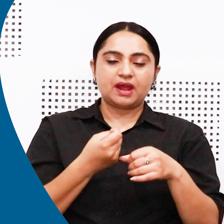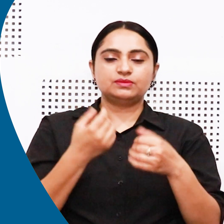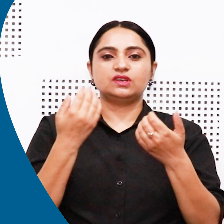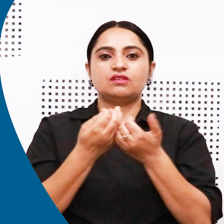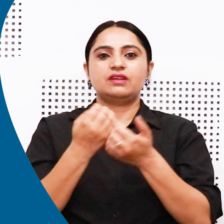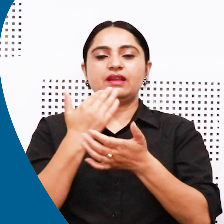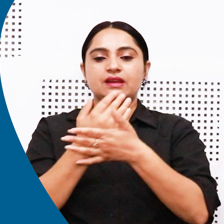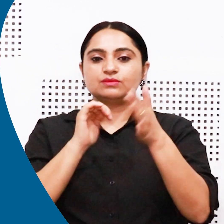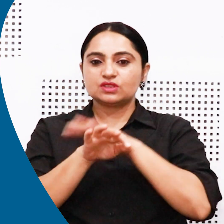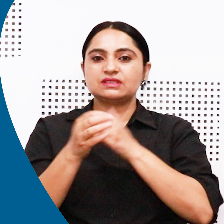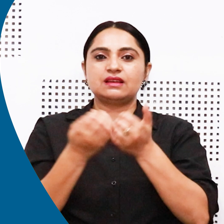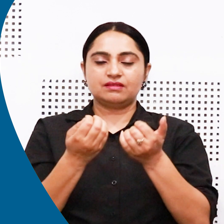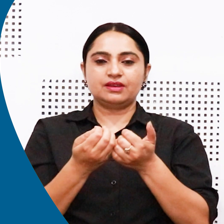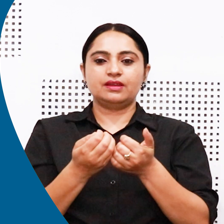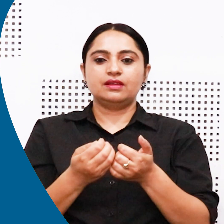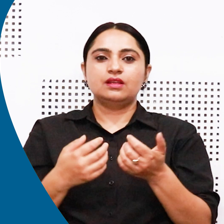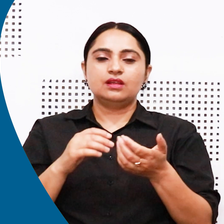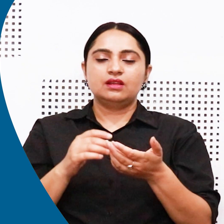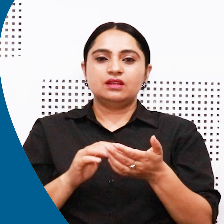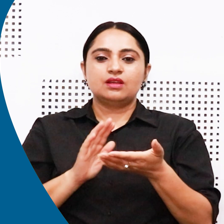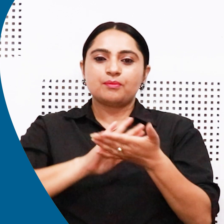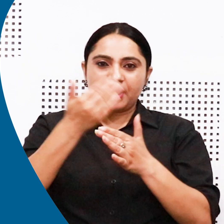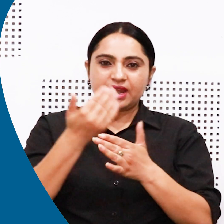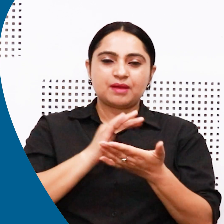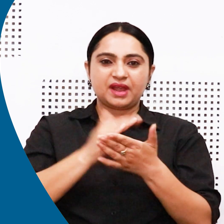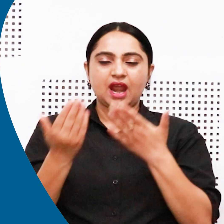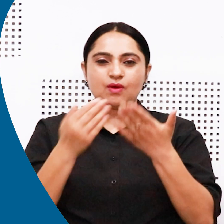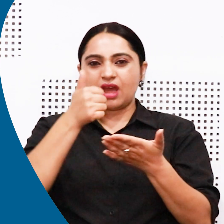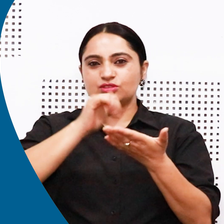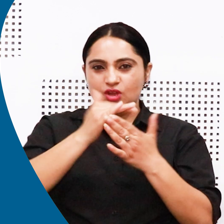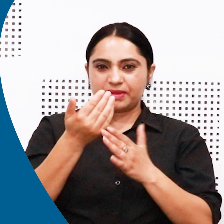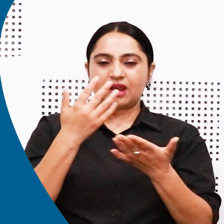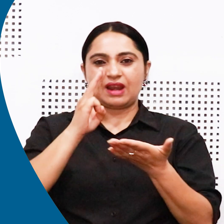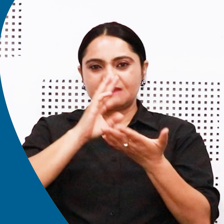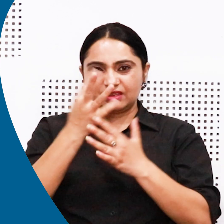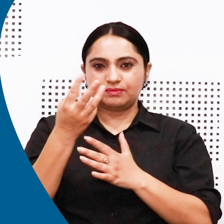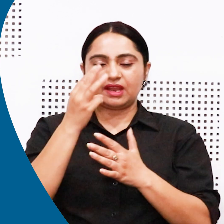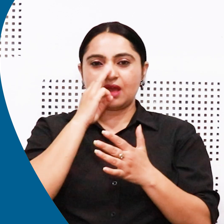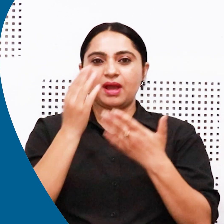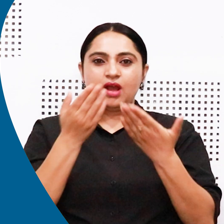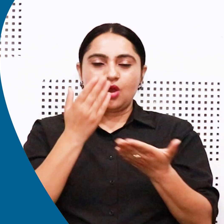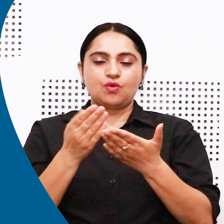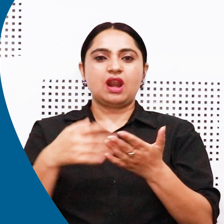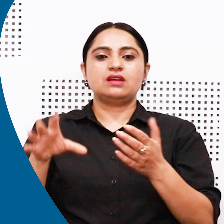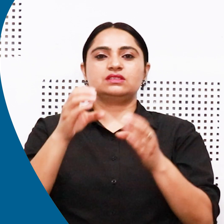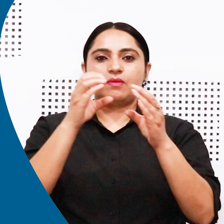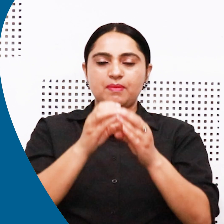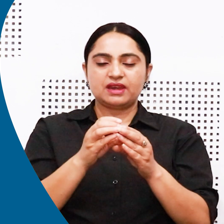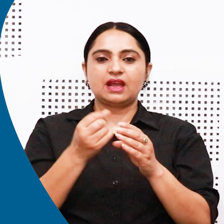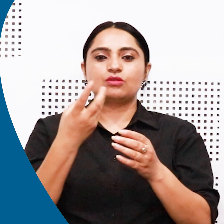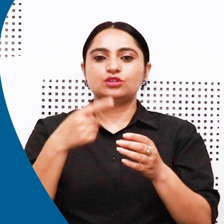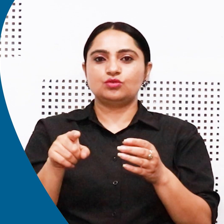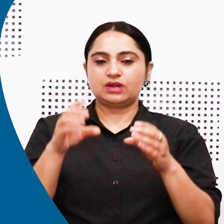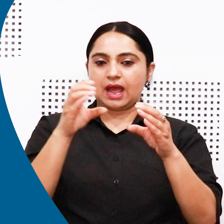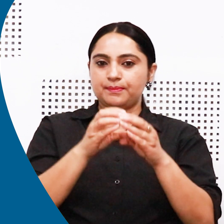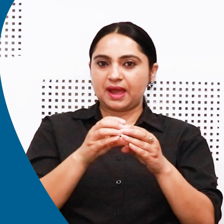प्रत्येक महिना अथवा प्रत्येक 6 महिना अथवा त्रैमासिक रूपमा पनि सबै पालिका अथवा कतिवटा पालिका